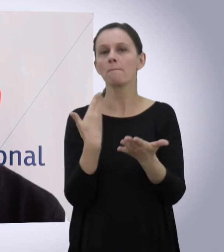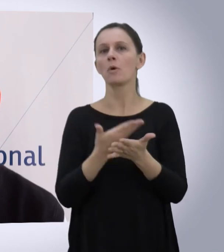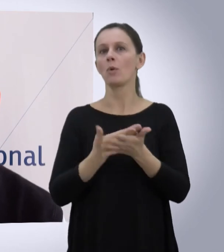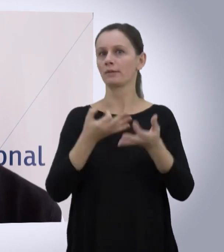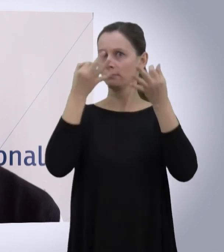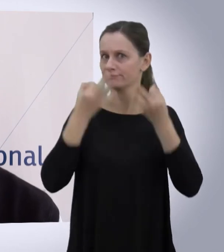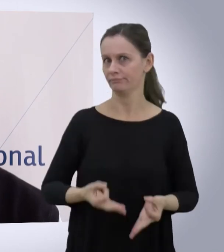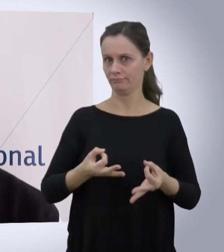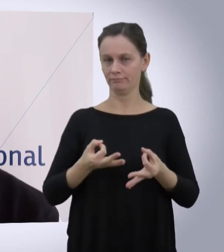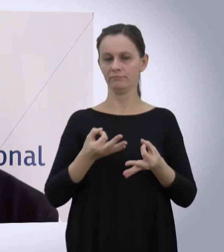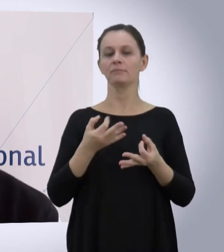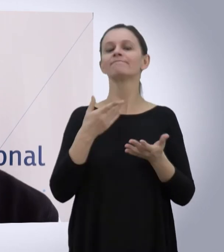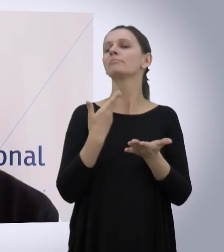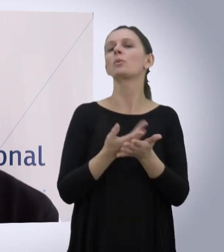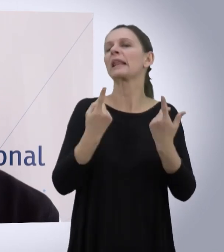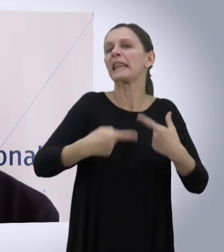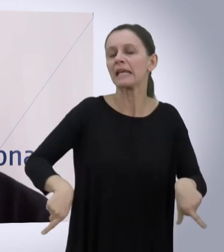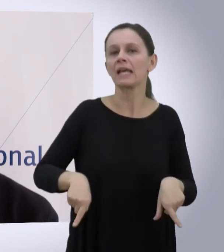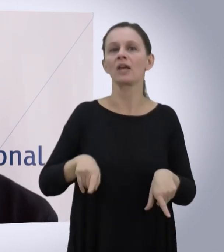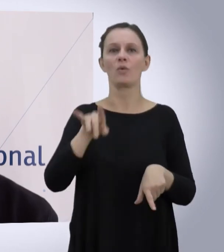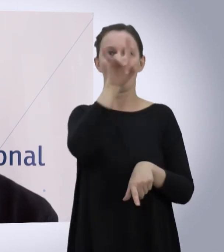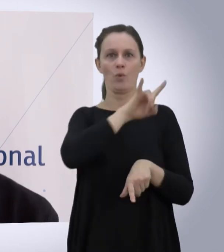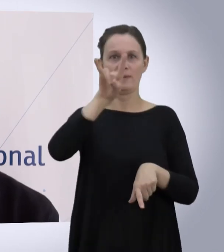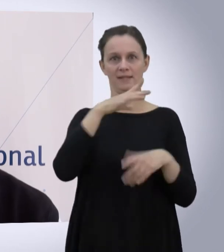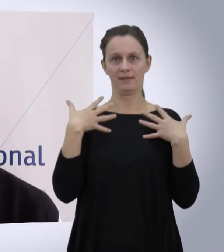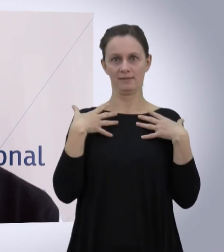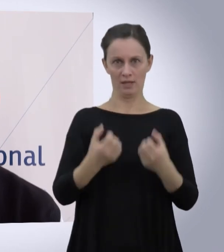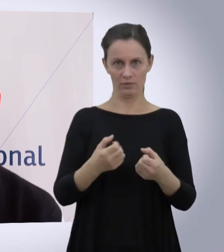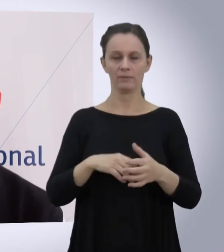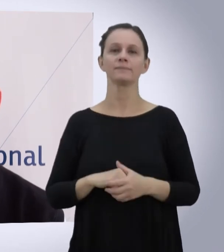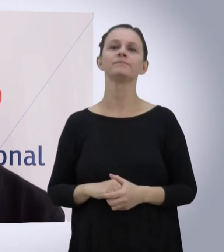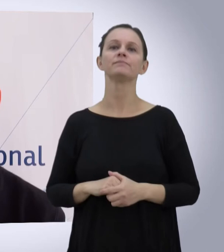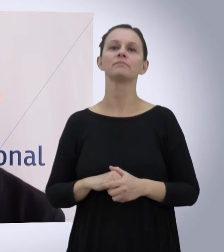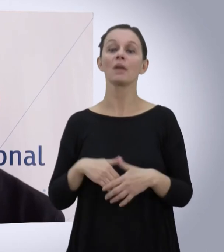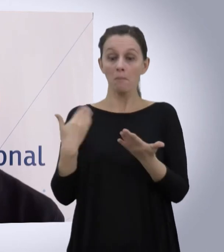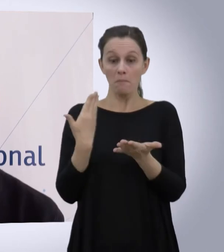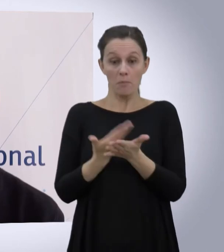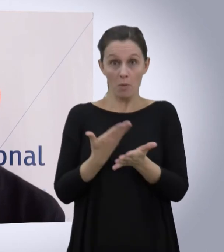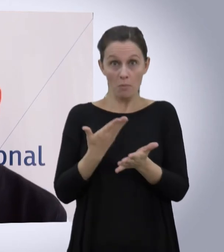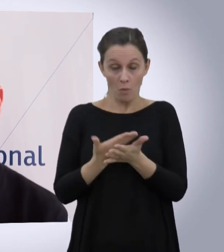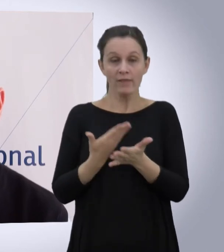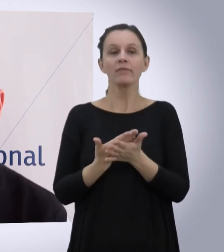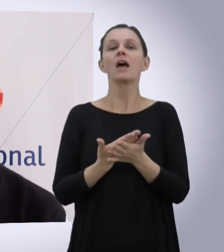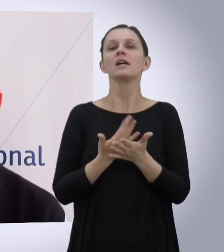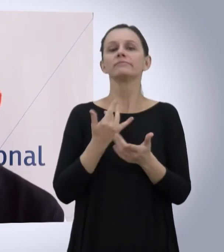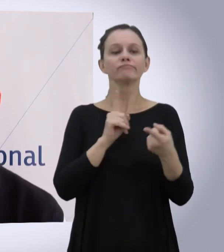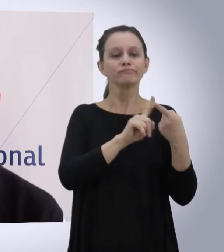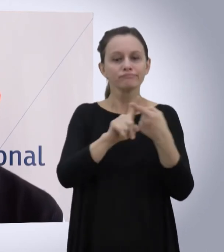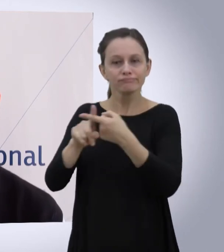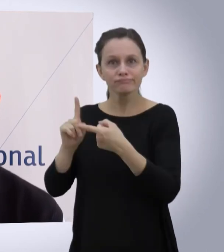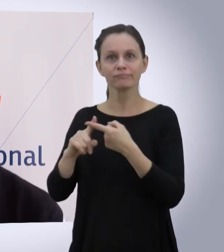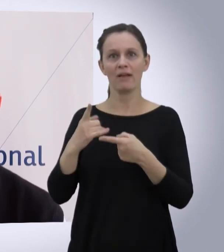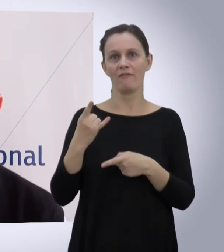tiene que ver con Universidad Saludable, propuesta que hemos compartido con los decanos de cada una